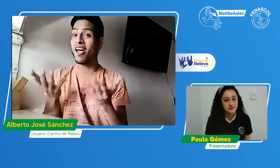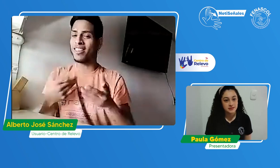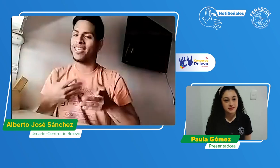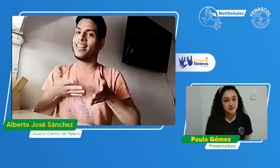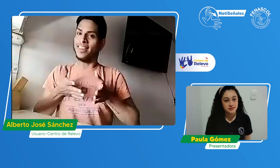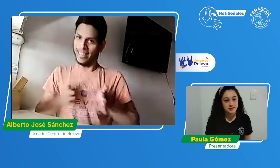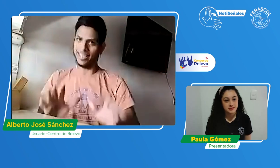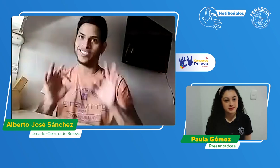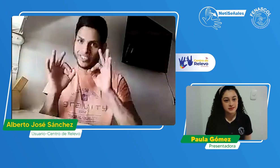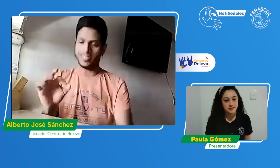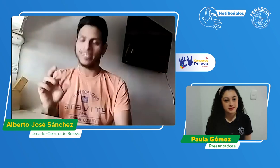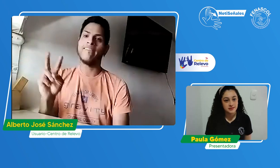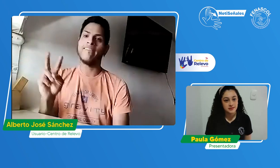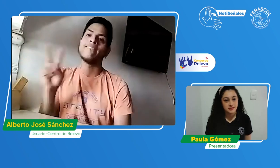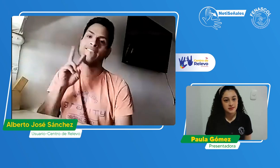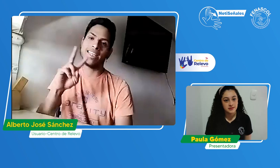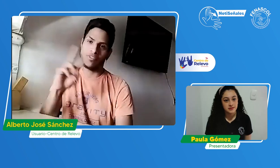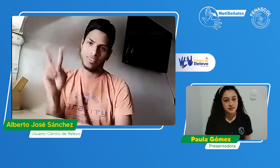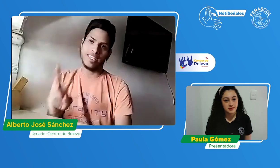nací en Venezuela